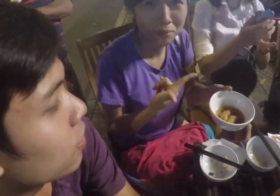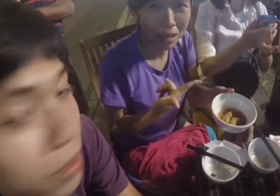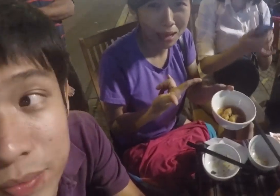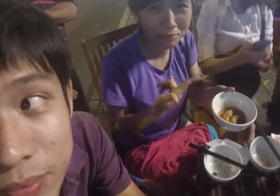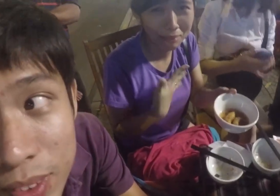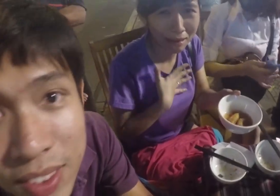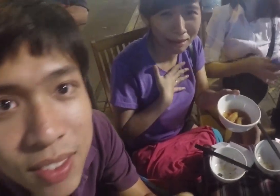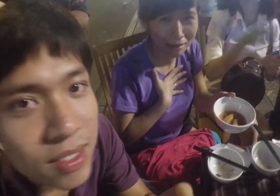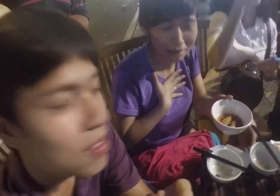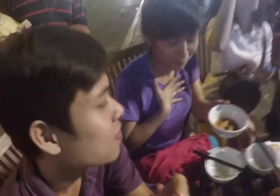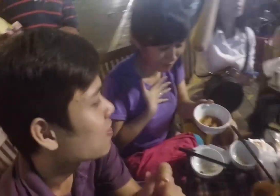Auch 2 Babys.